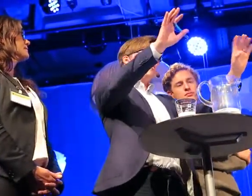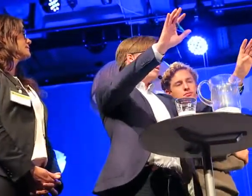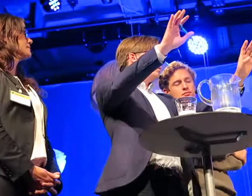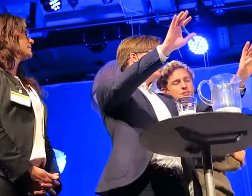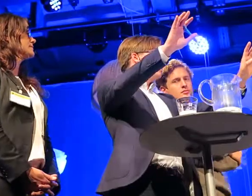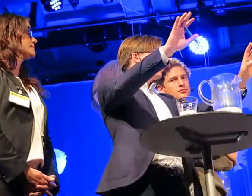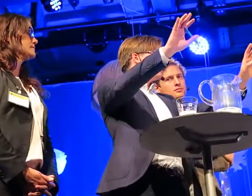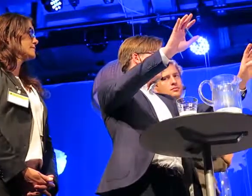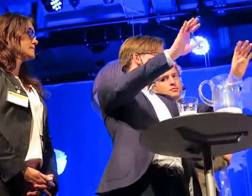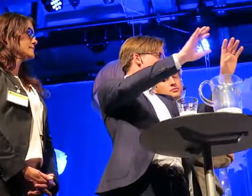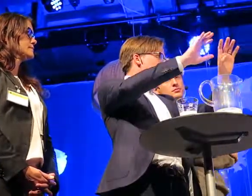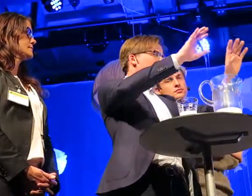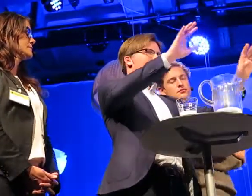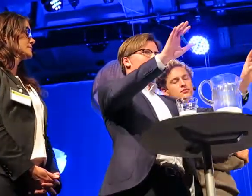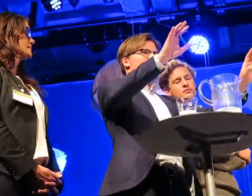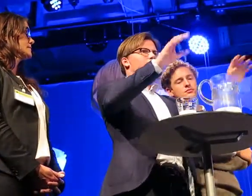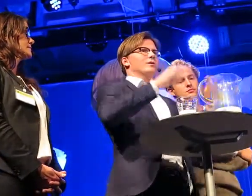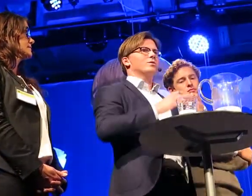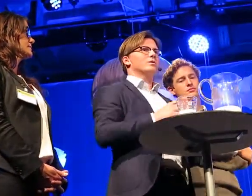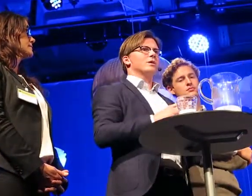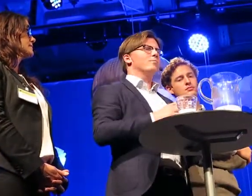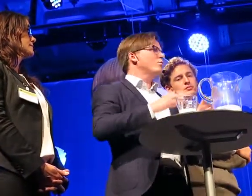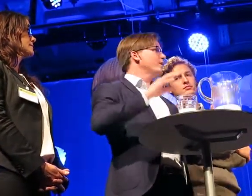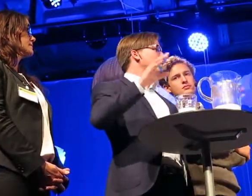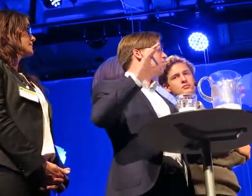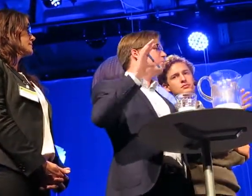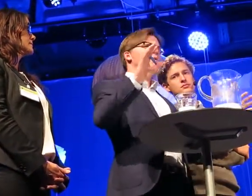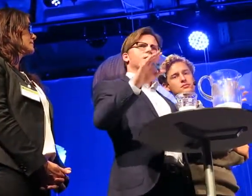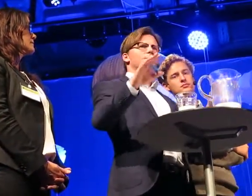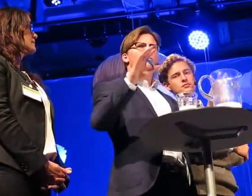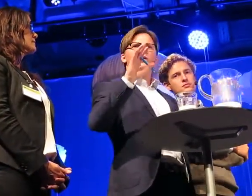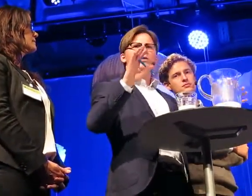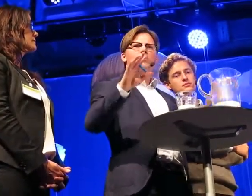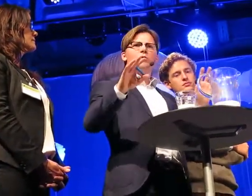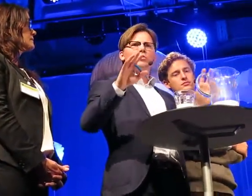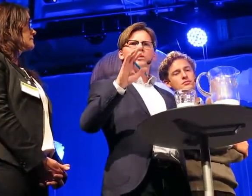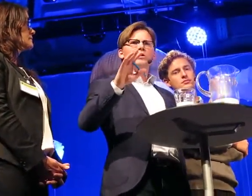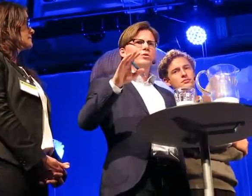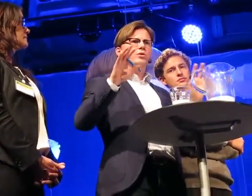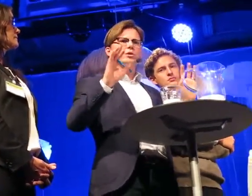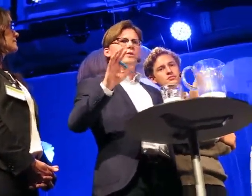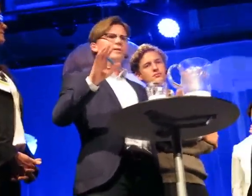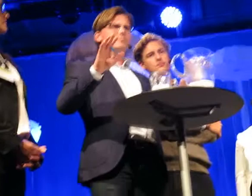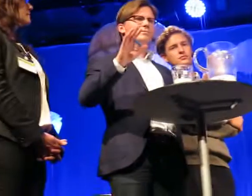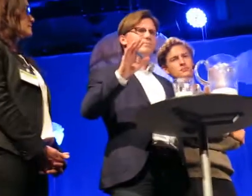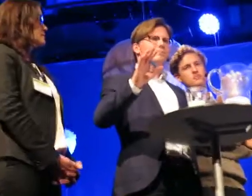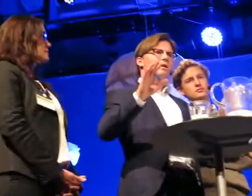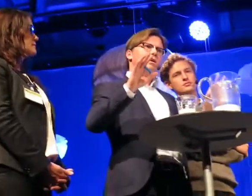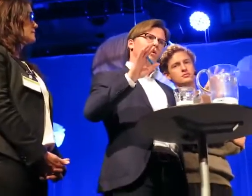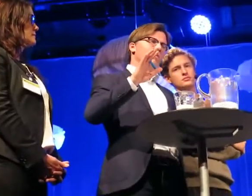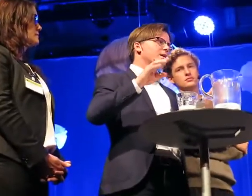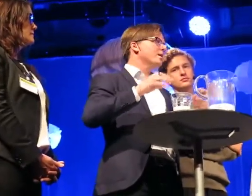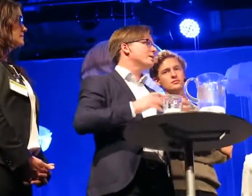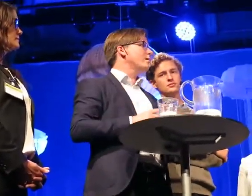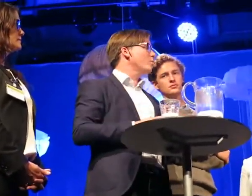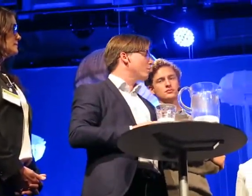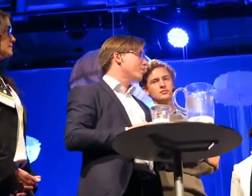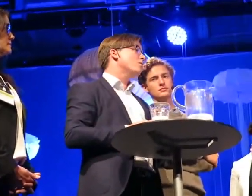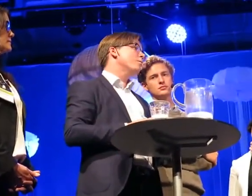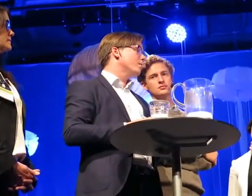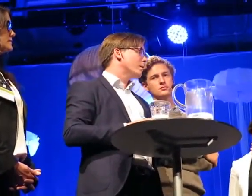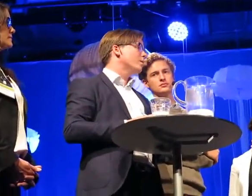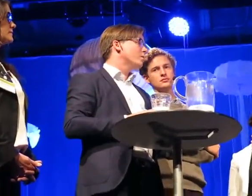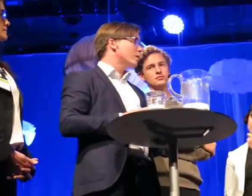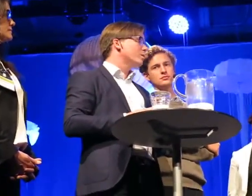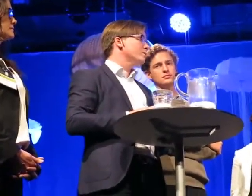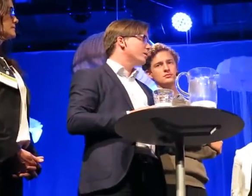har samma mål. Det vill säga på bort växthusgaseffekten. Borde inte alla politiker bara bli eniga om hur det går till och så löser vi det? Ja, vi kan ha samma mål